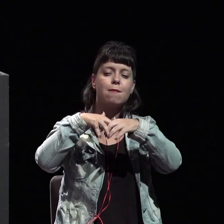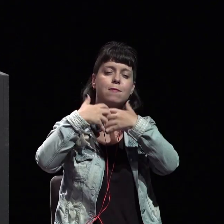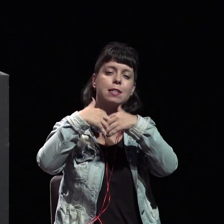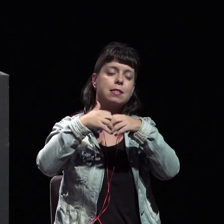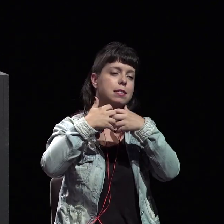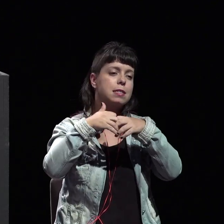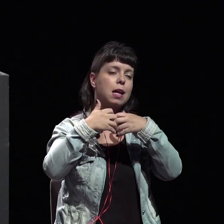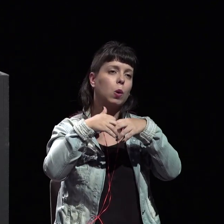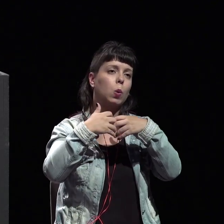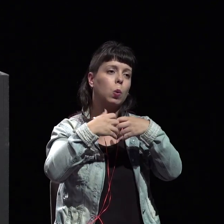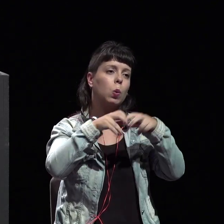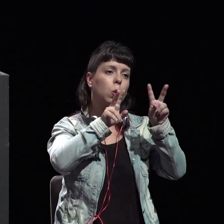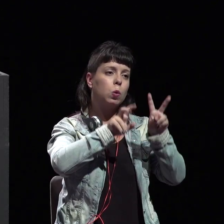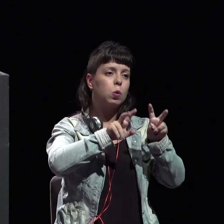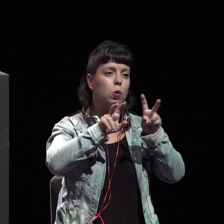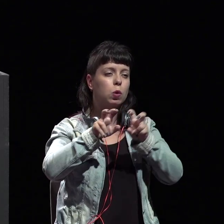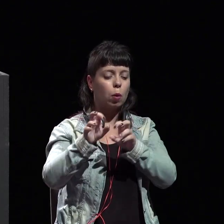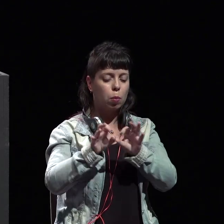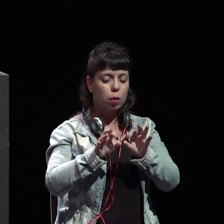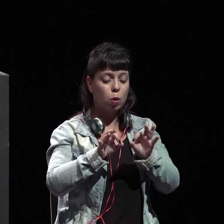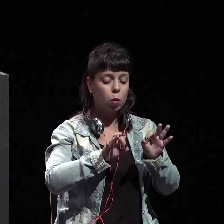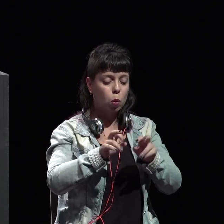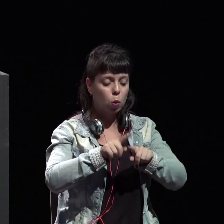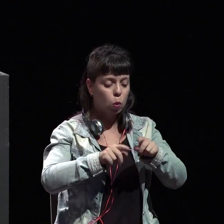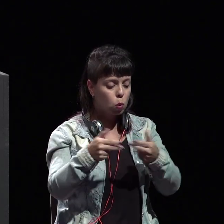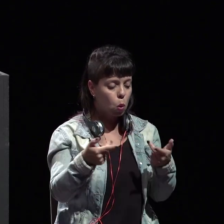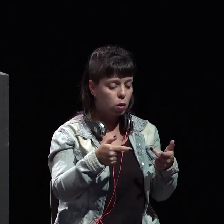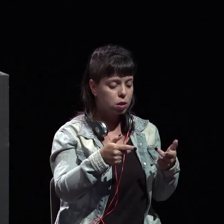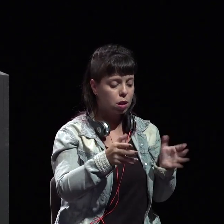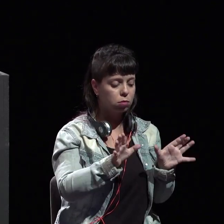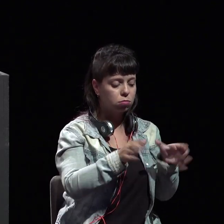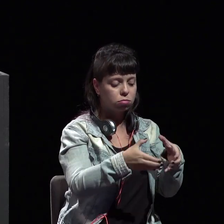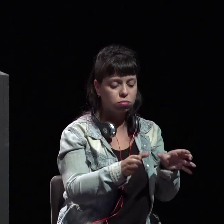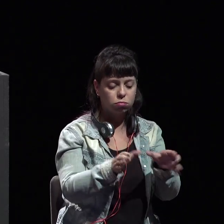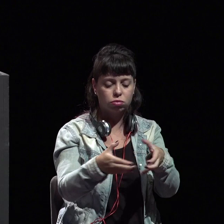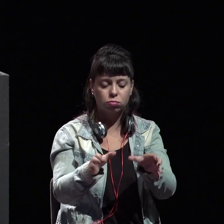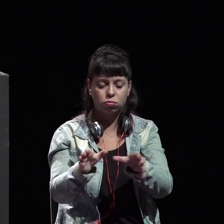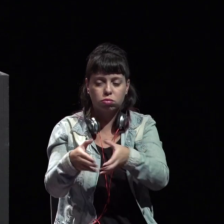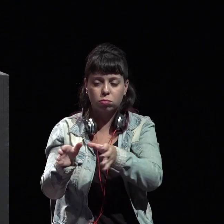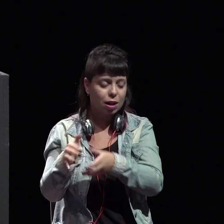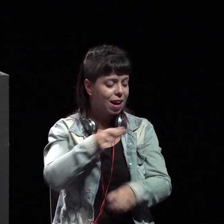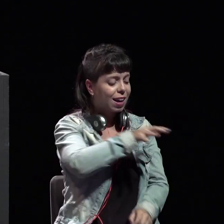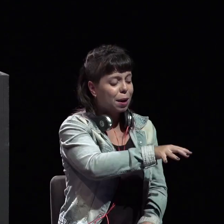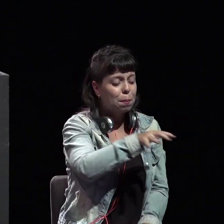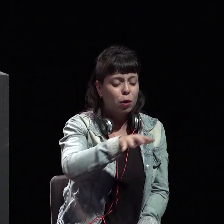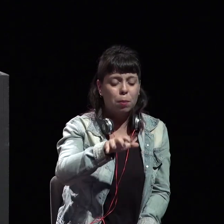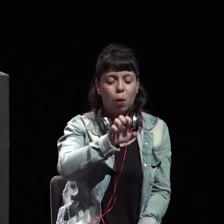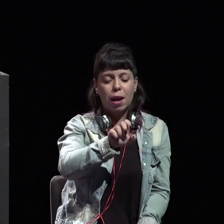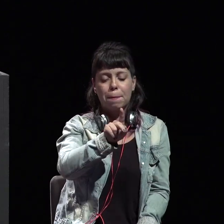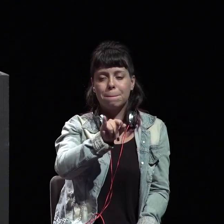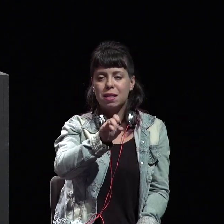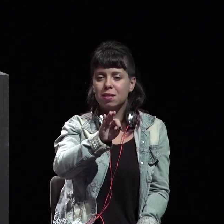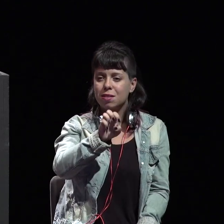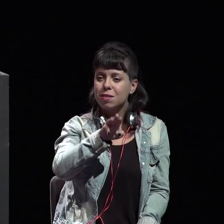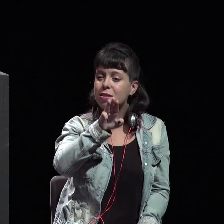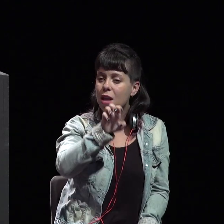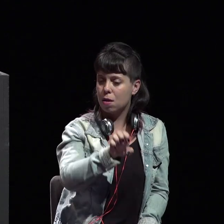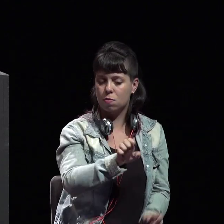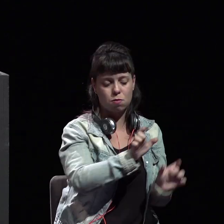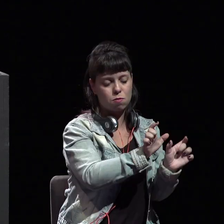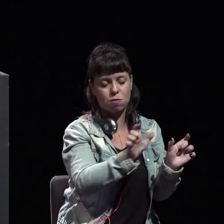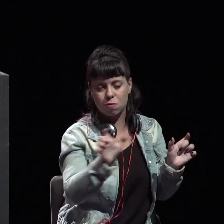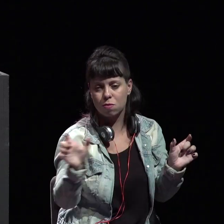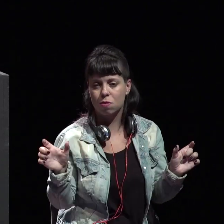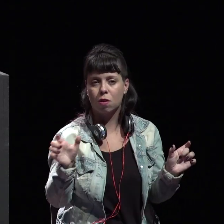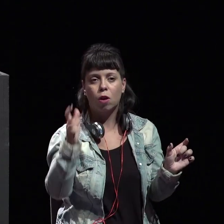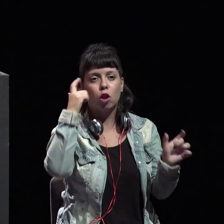outras ordens das coisas, ou outros campos epistêmicos que produzem um sentido para os tipos de objetos, a lógica de suas especiações